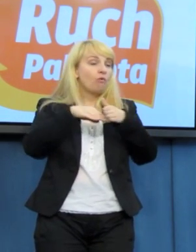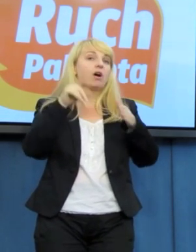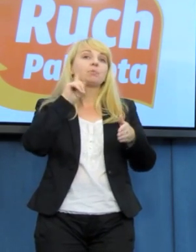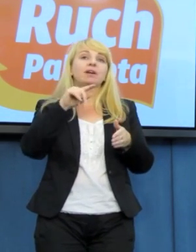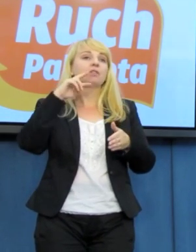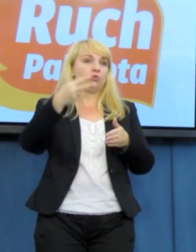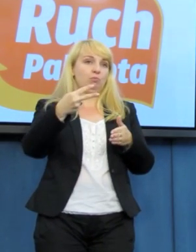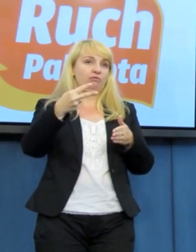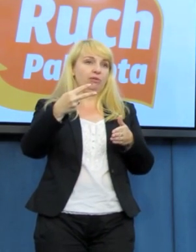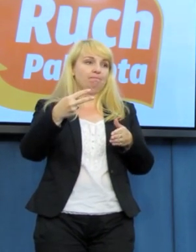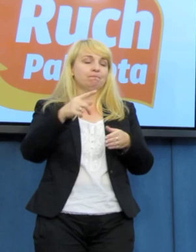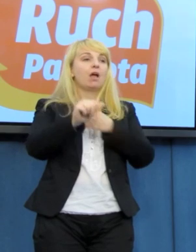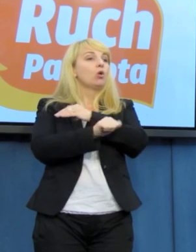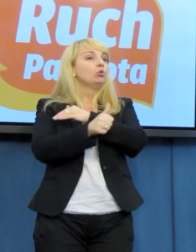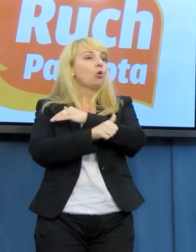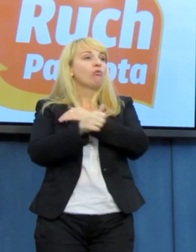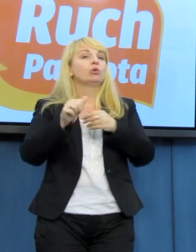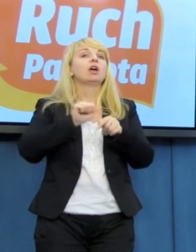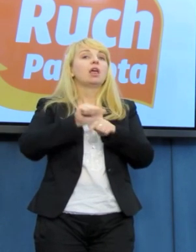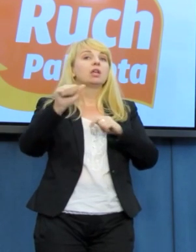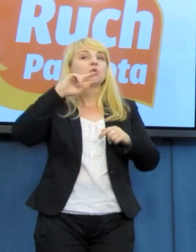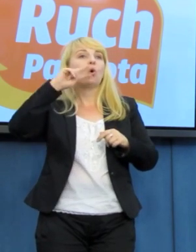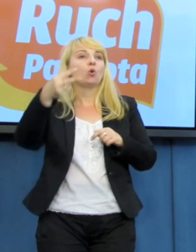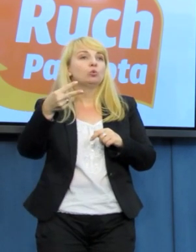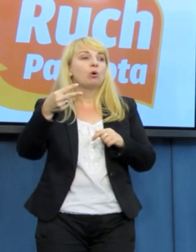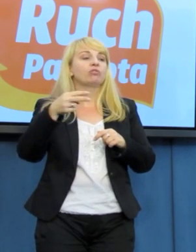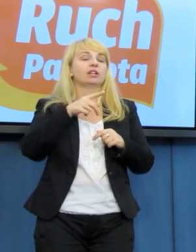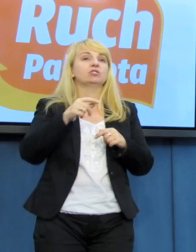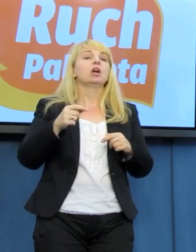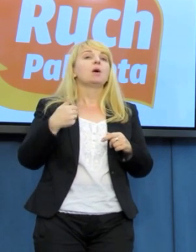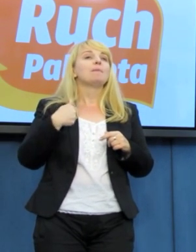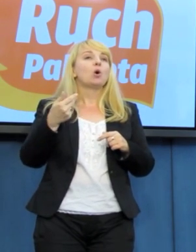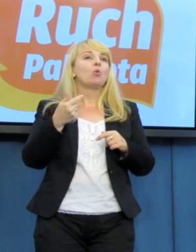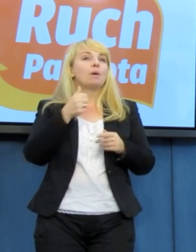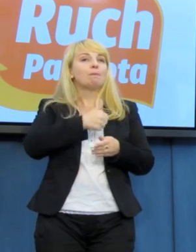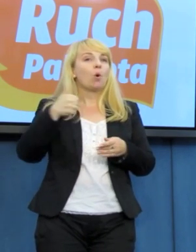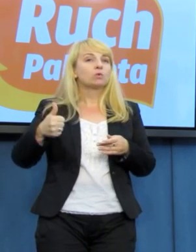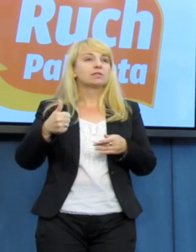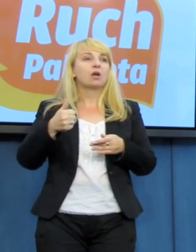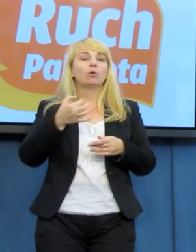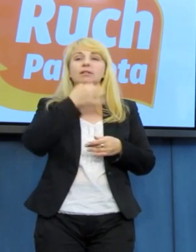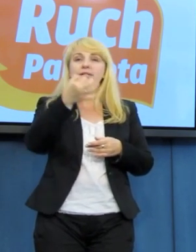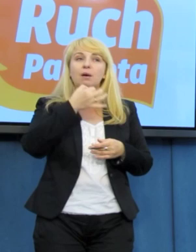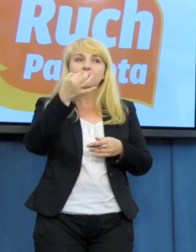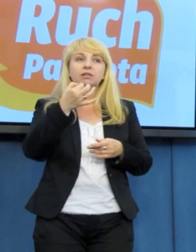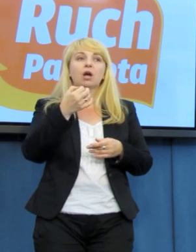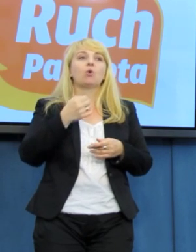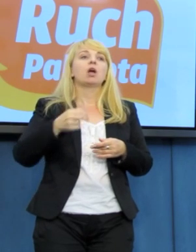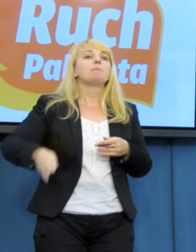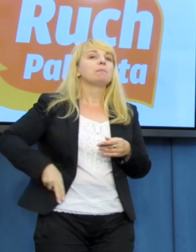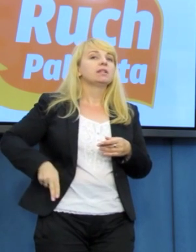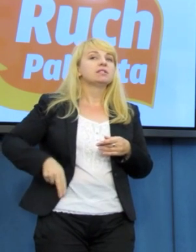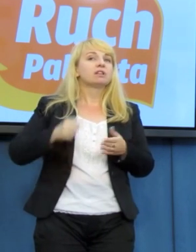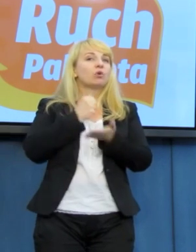Dowodem jest odpowiedź na interpelację poselską Ministerstwa Spraw Wewnętrznych i Administracji, które odpowiedziało, że nie